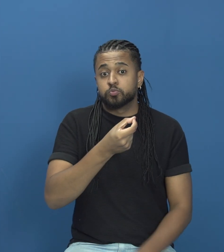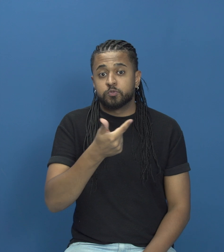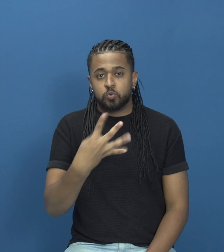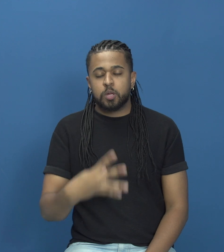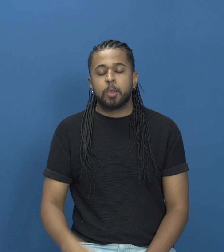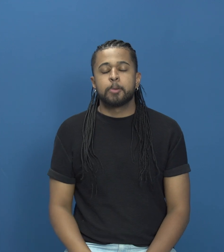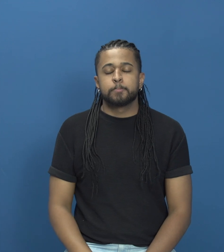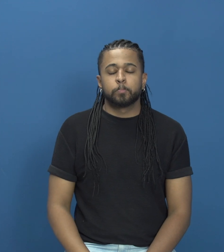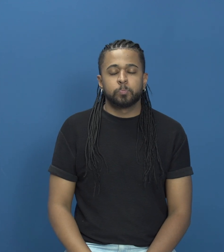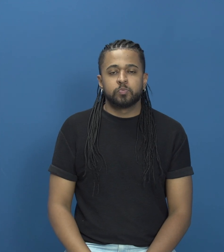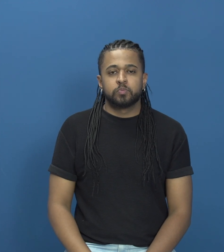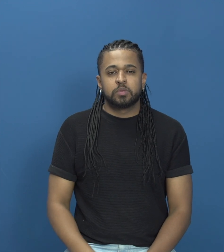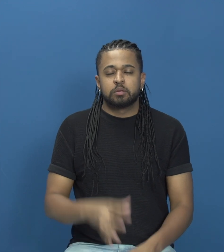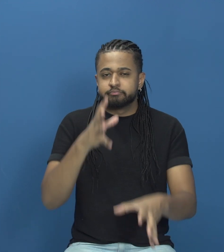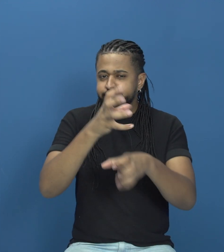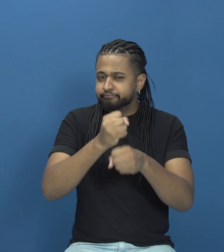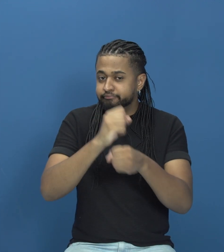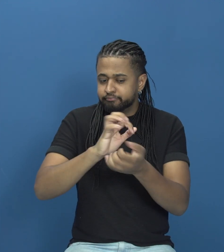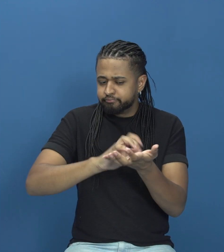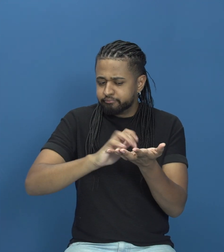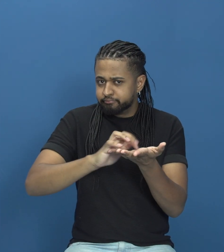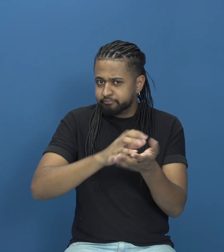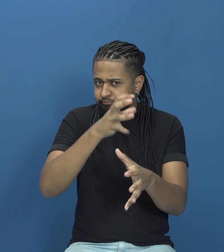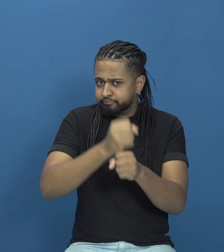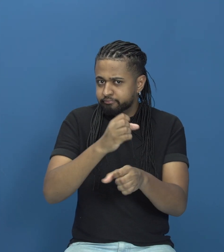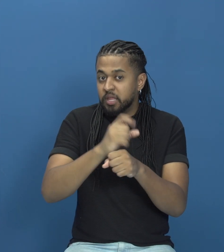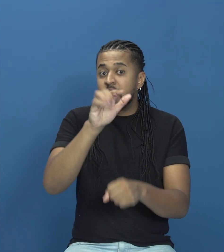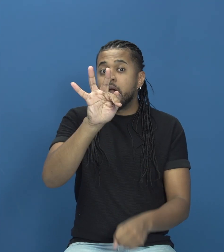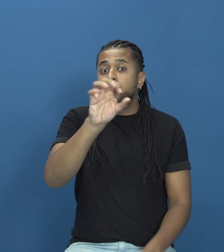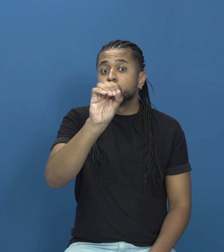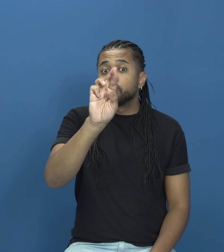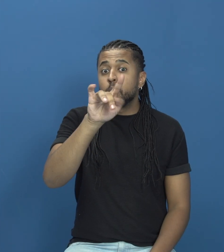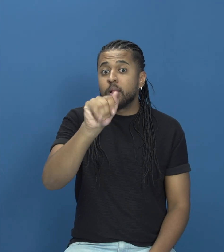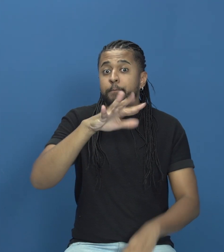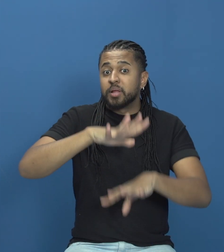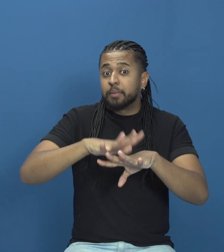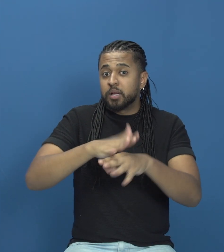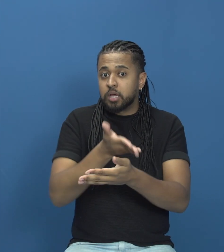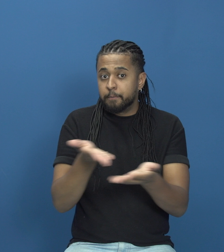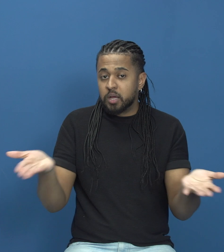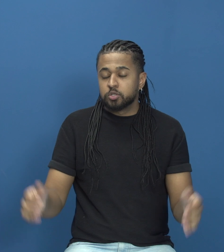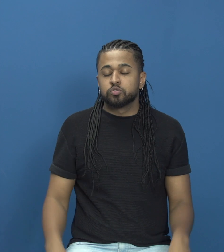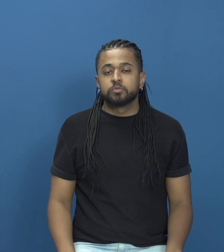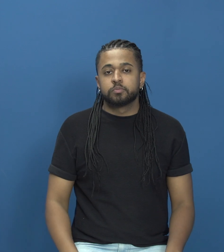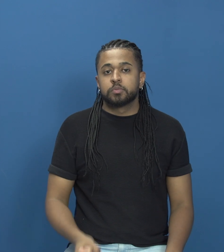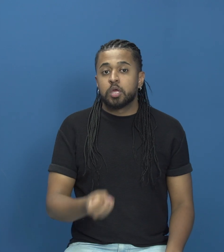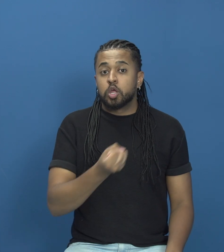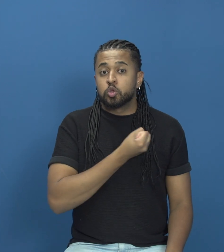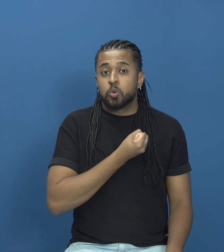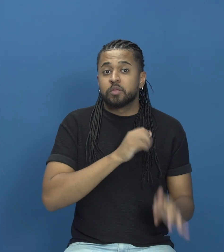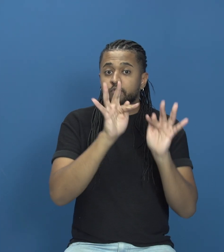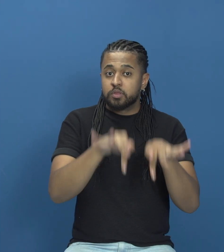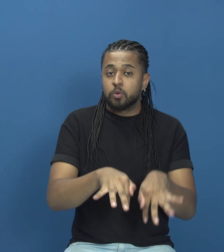2024, sendo o cálculo realizado de acordo com a fórmula matemática abaixo. Nota